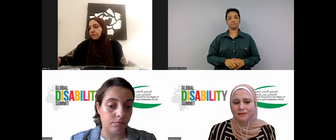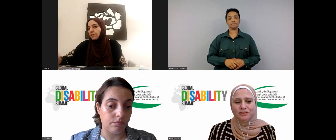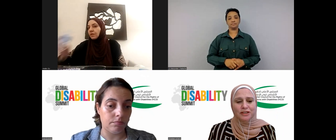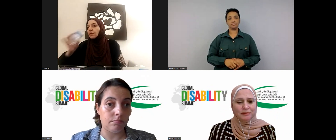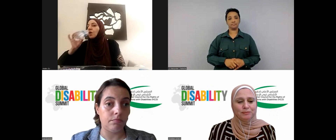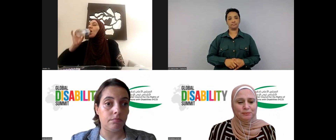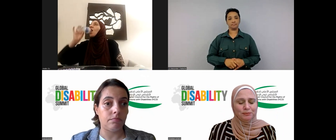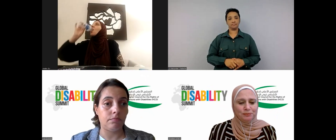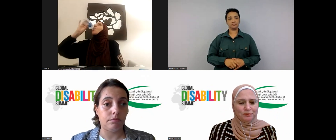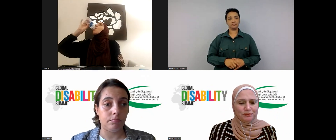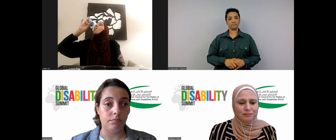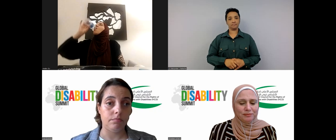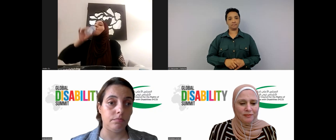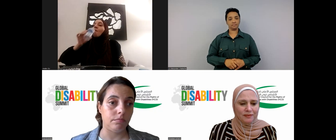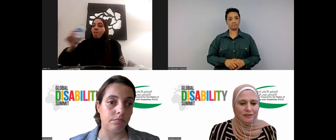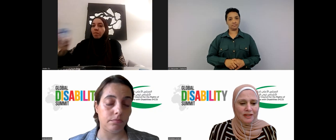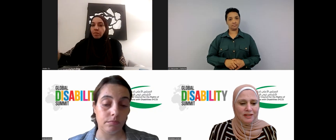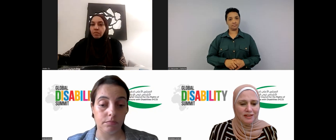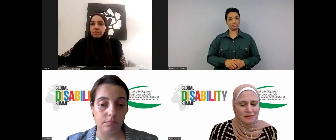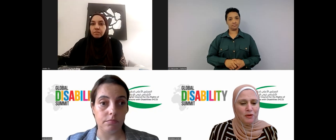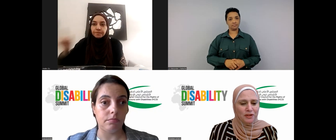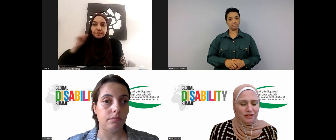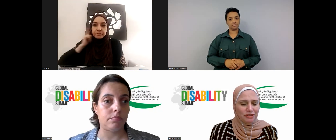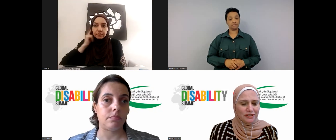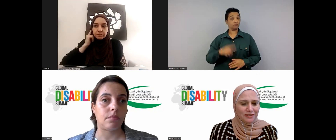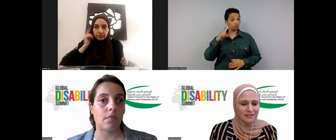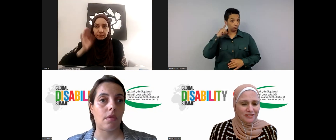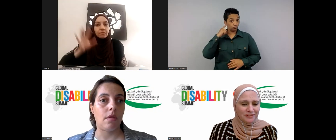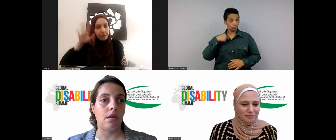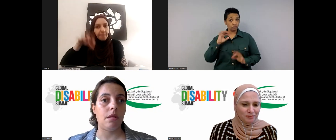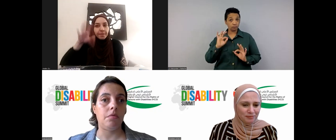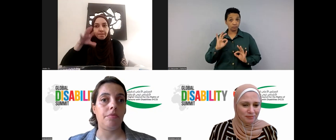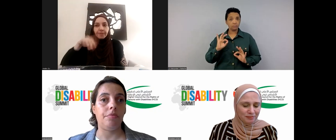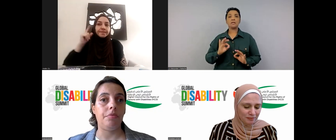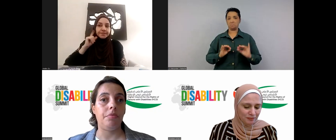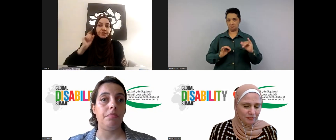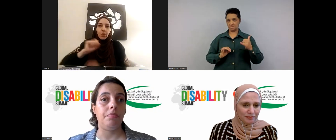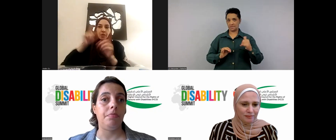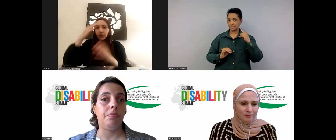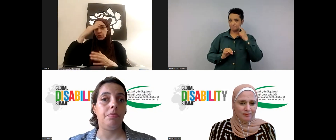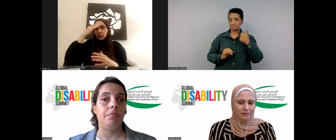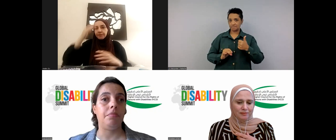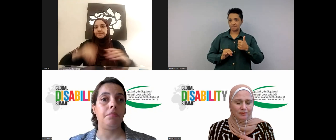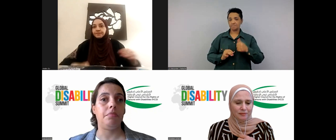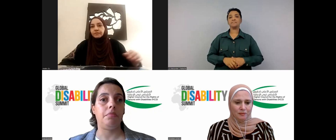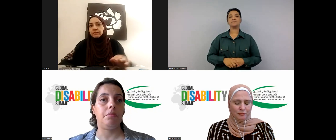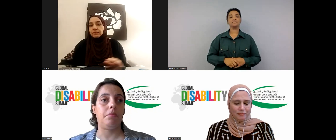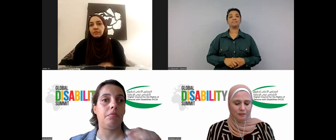Abdulrahman, تفضل. تسمعوني؟ Can you hear me? Yes, we can. Thank you very